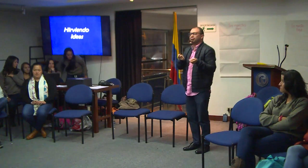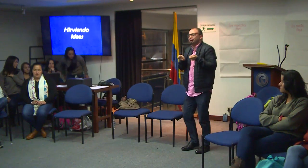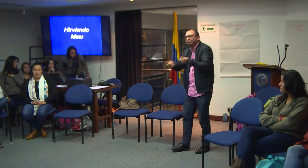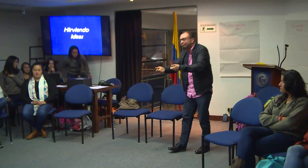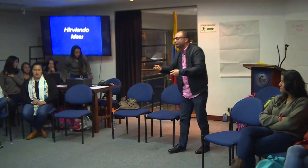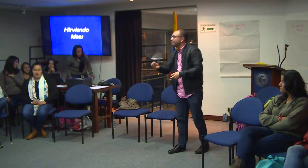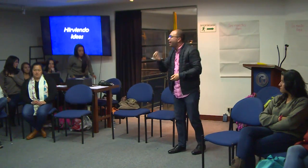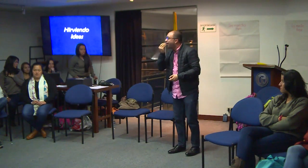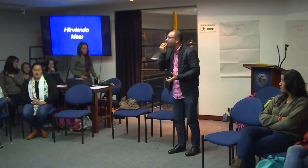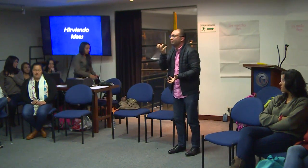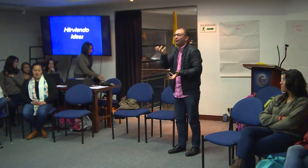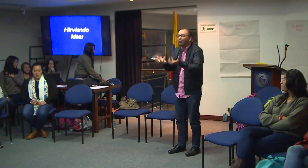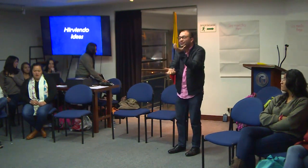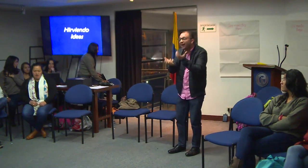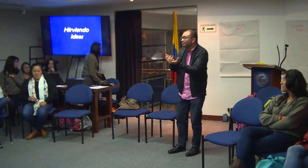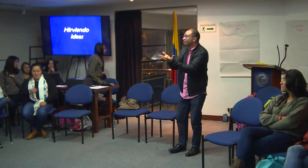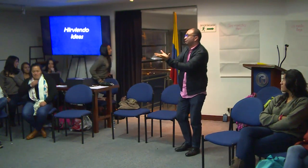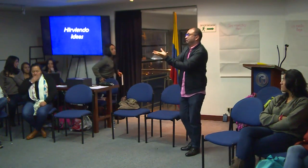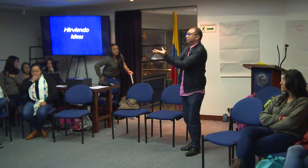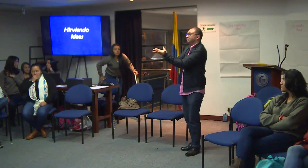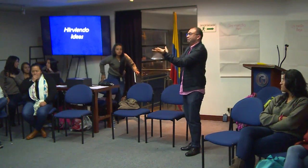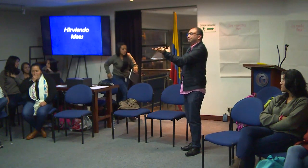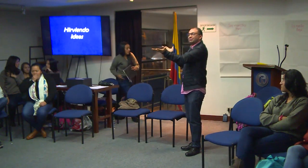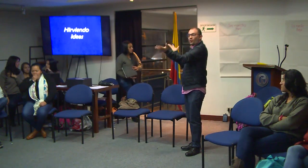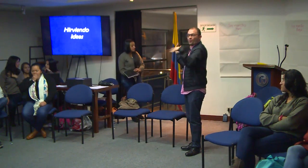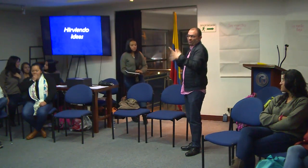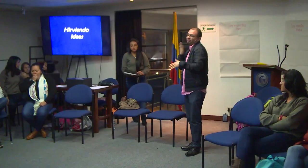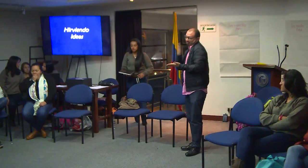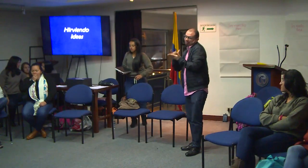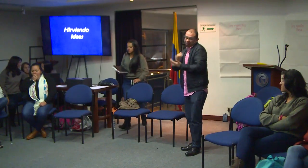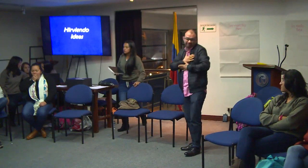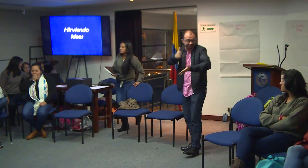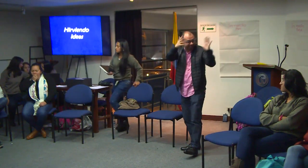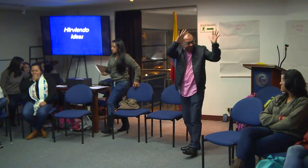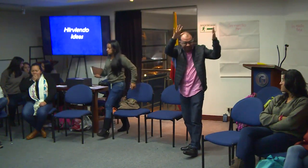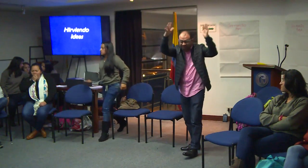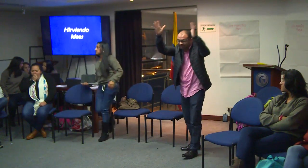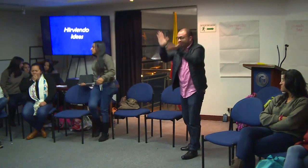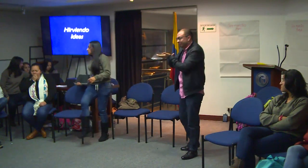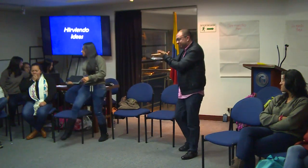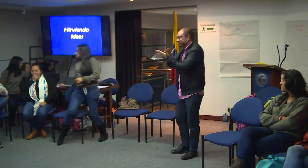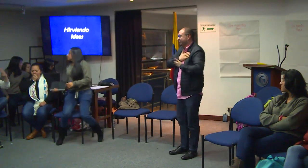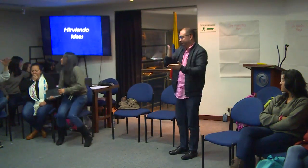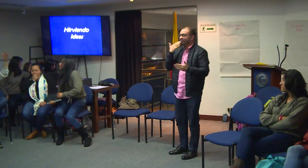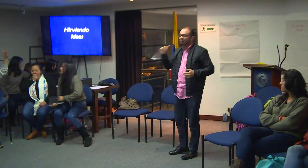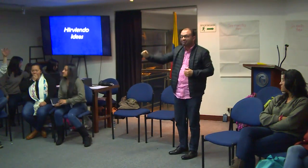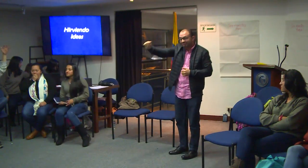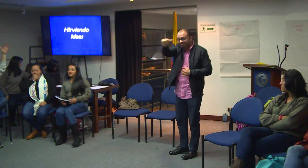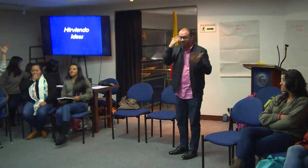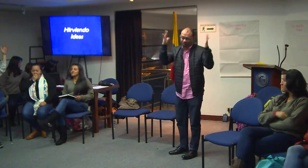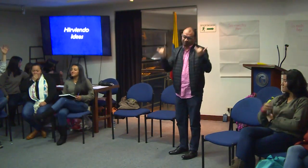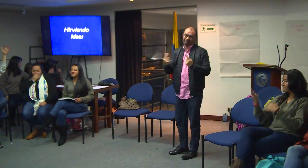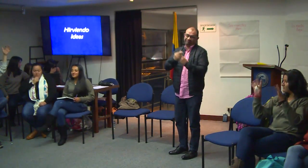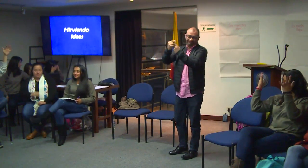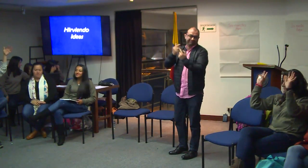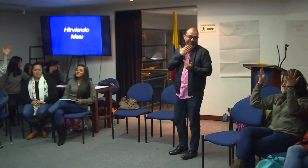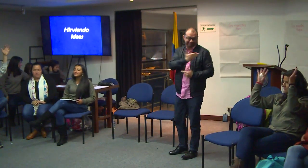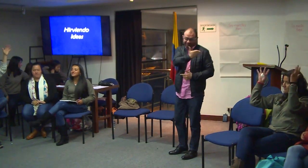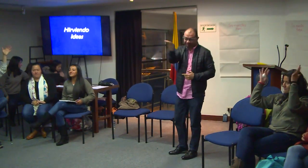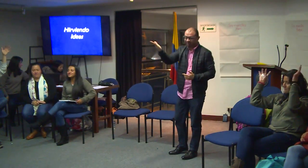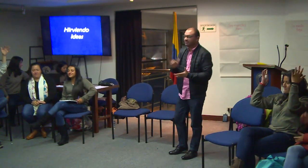figura que hoy muchos de nosotros estamos aquí, porque nos dio la vida y además de eso nos ha acompañado a lo largo de nuestra